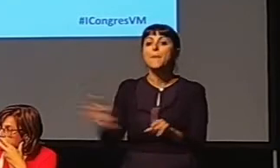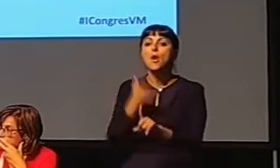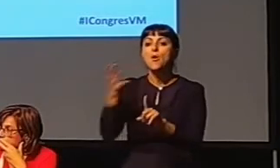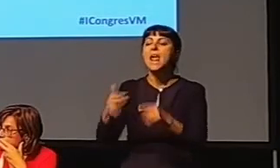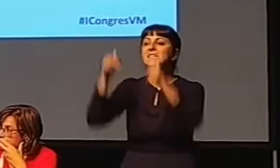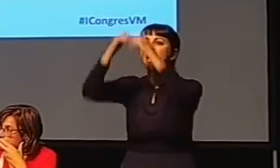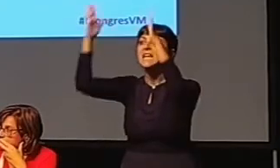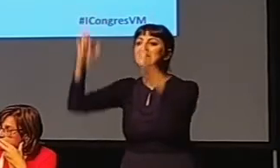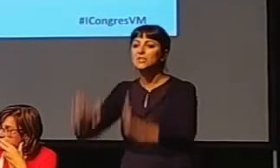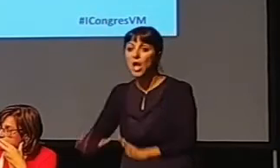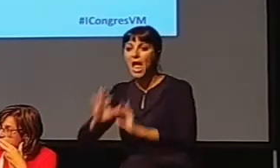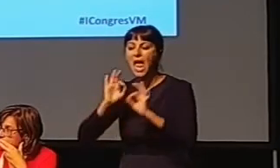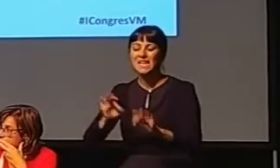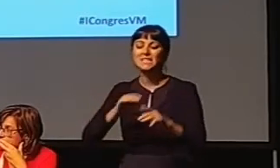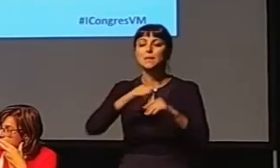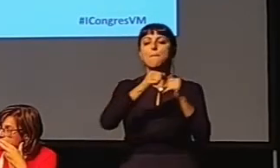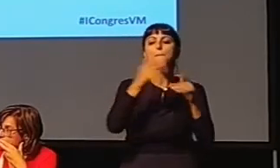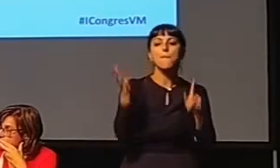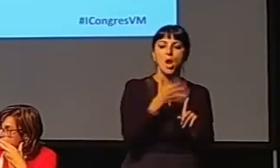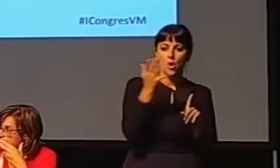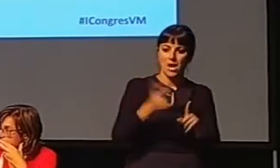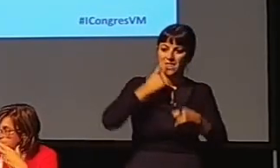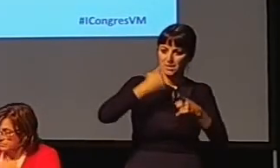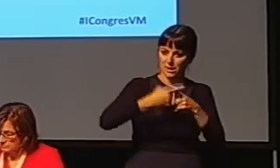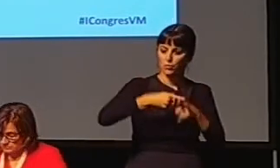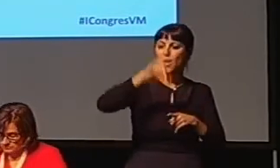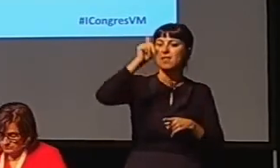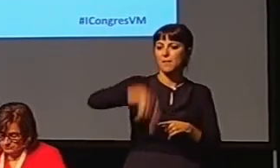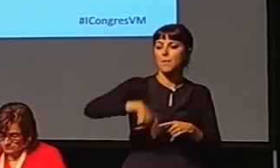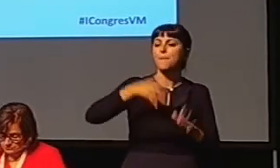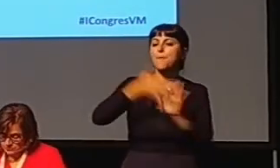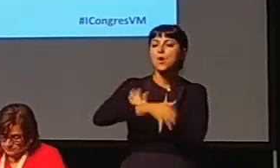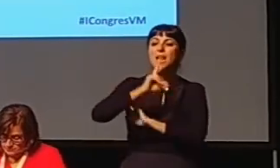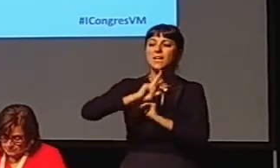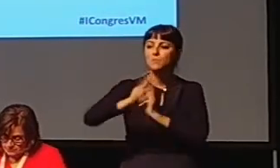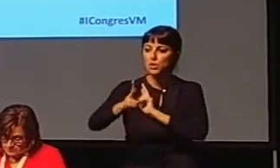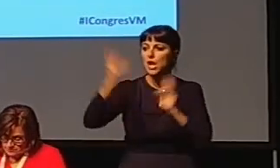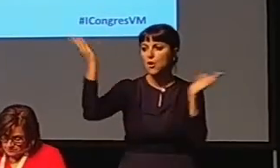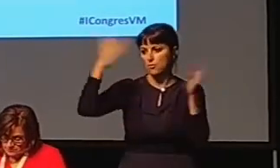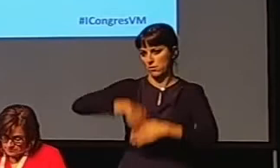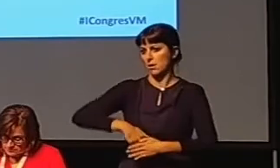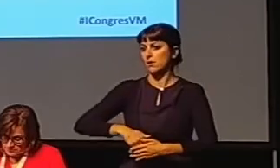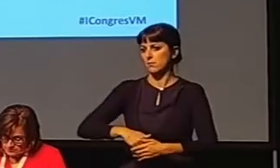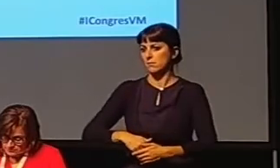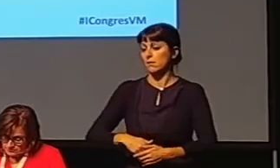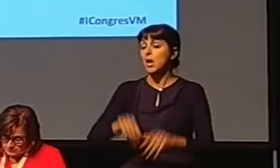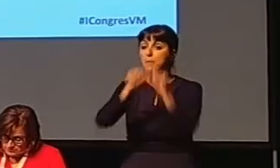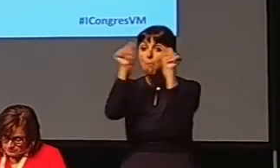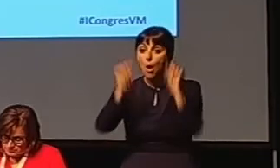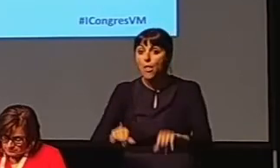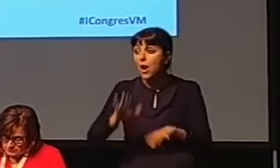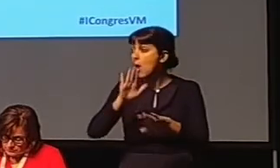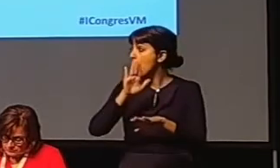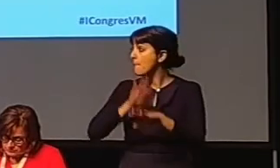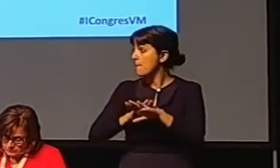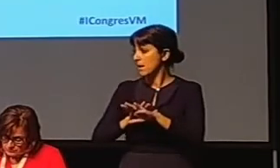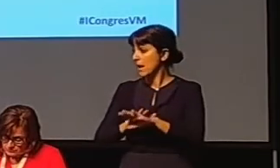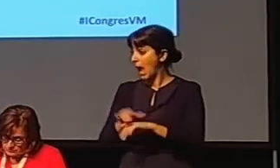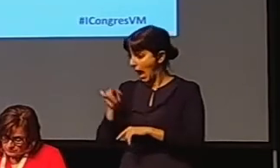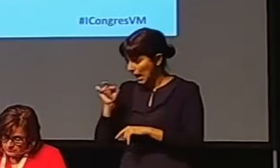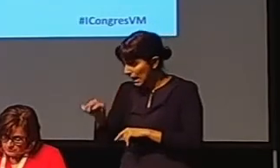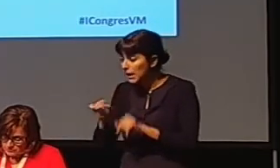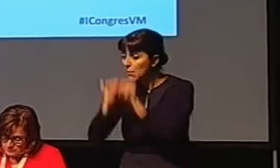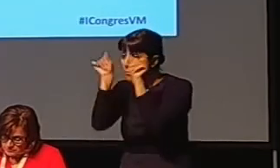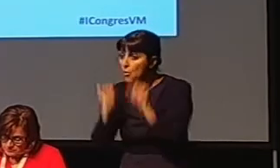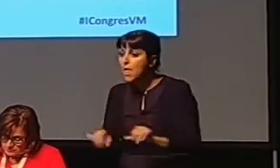és violència sexual quan no es dona la resposta. I aquest és el model d'abordatge. Aquest és el model d'abordatge.